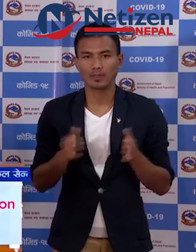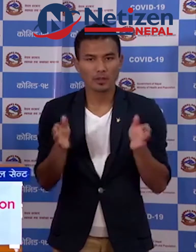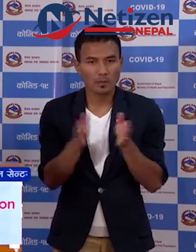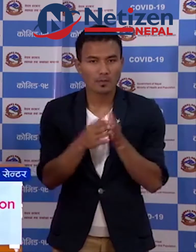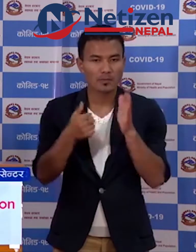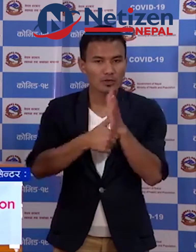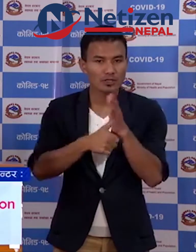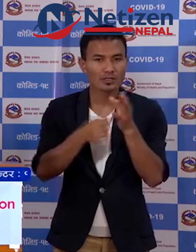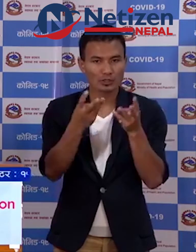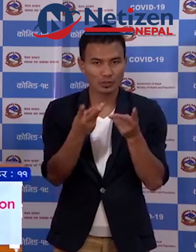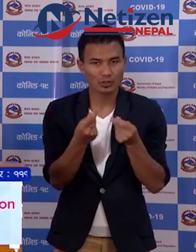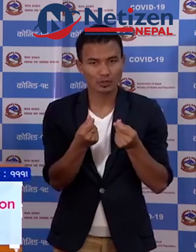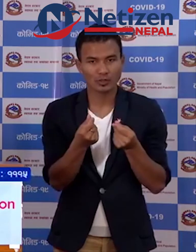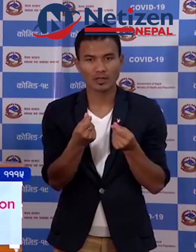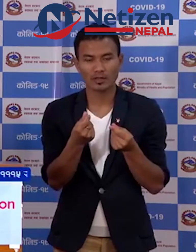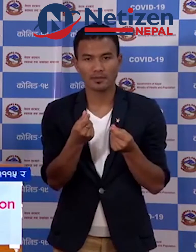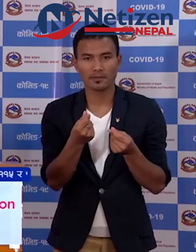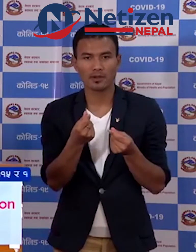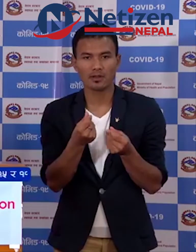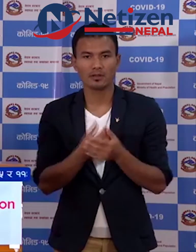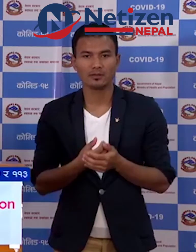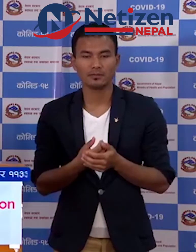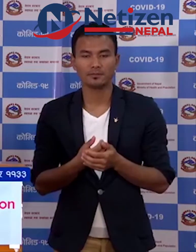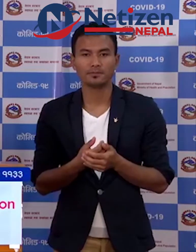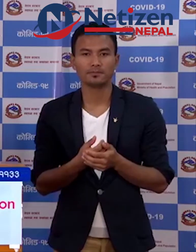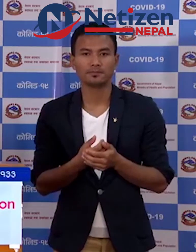जम्मा परीक्षण को संख्या